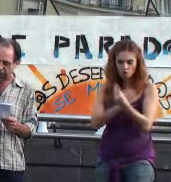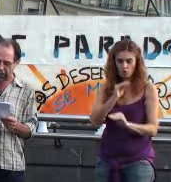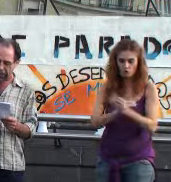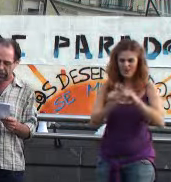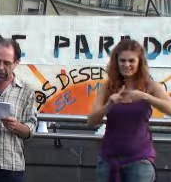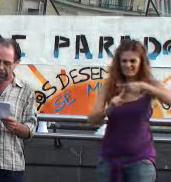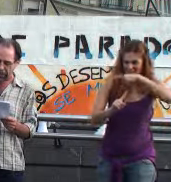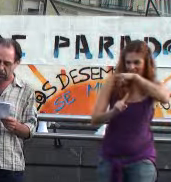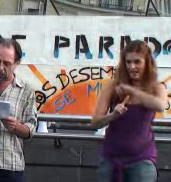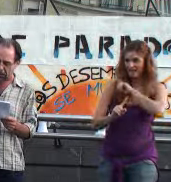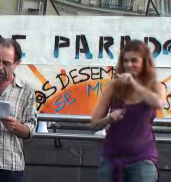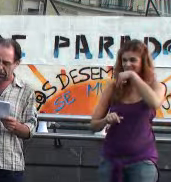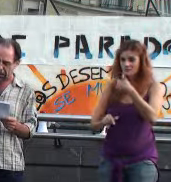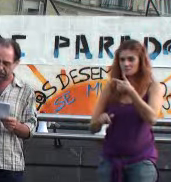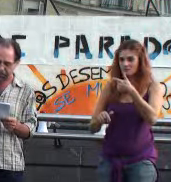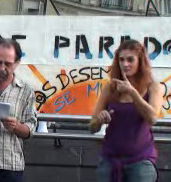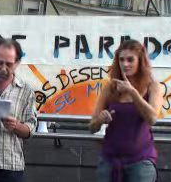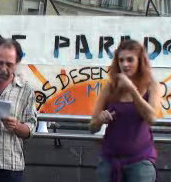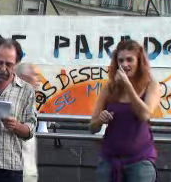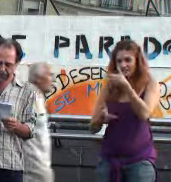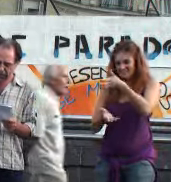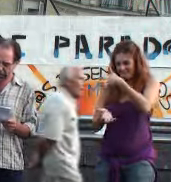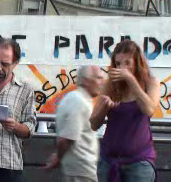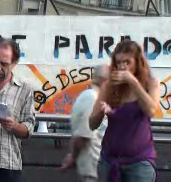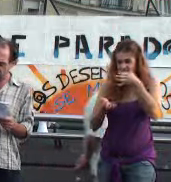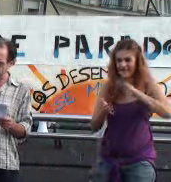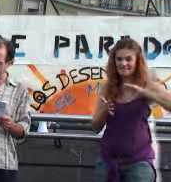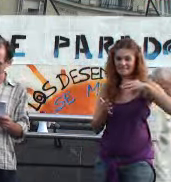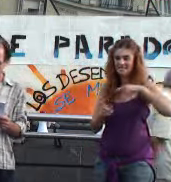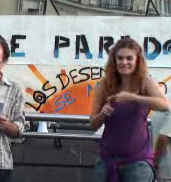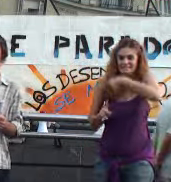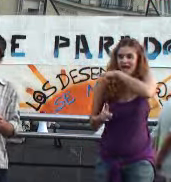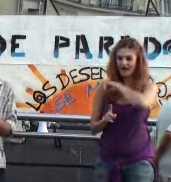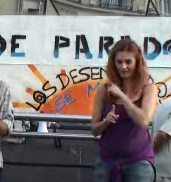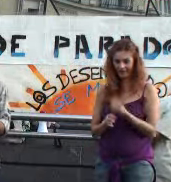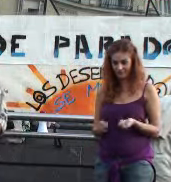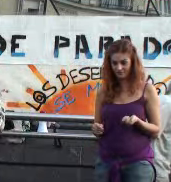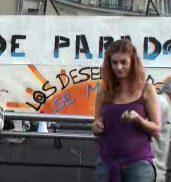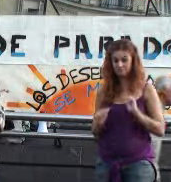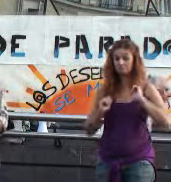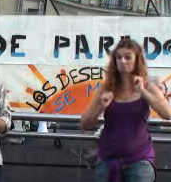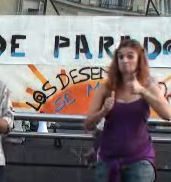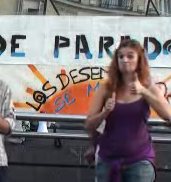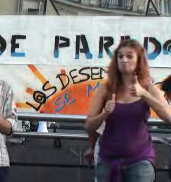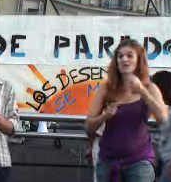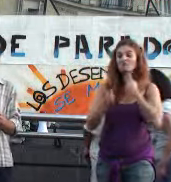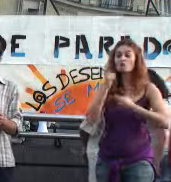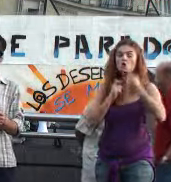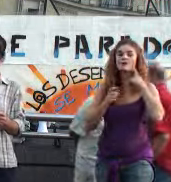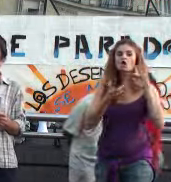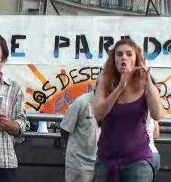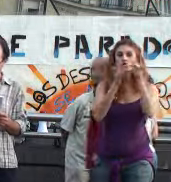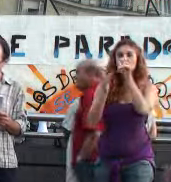manoseada competitividad del afán de lucro sin medida. Desde un principio hemos recopilado la información y los